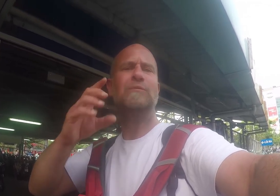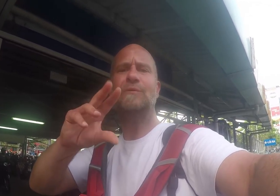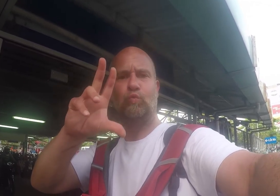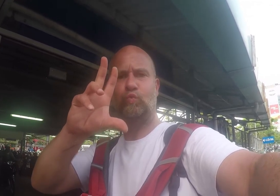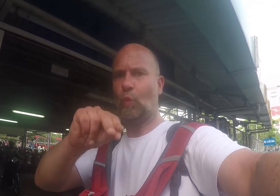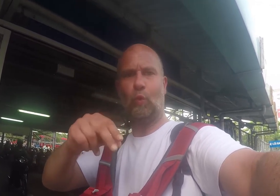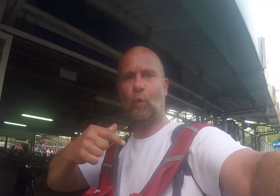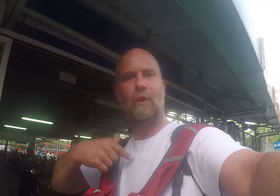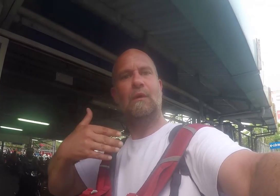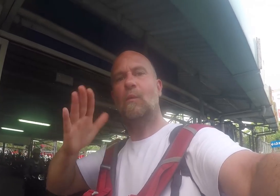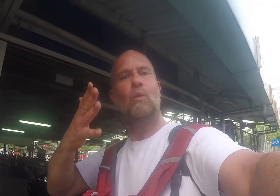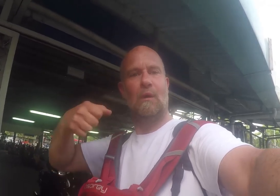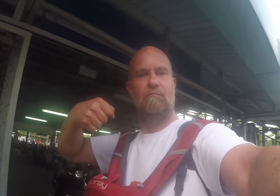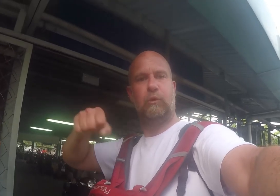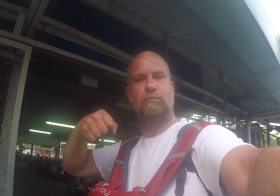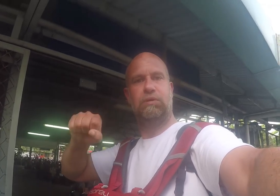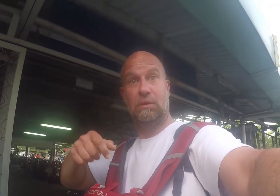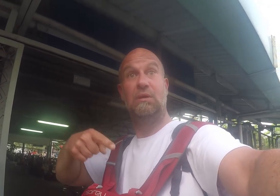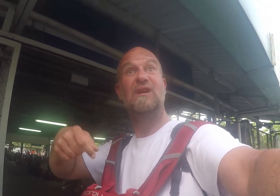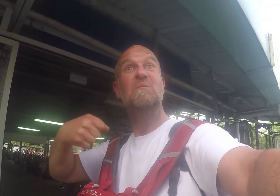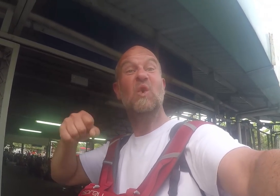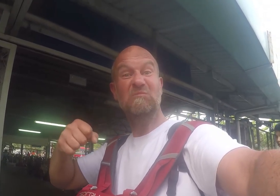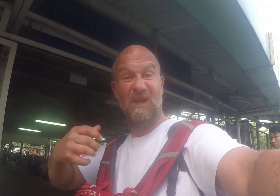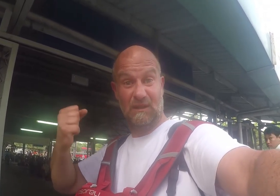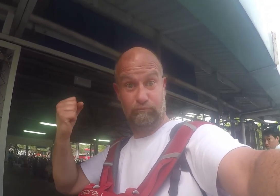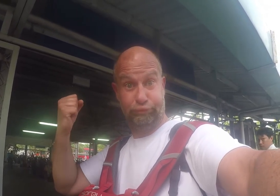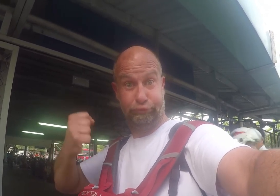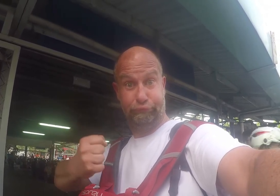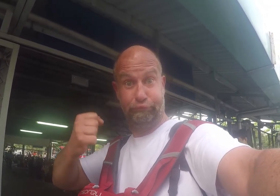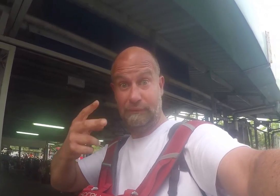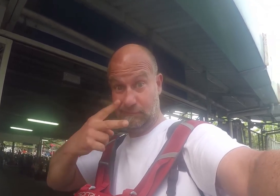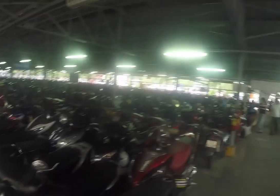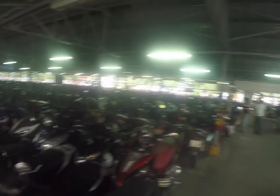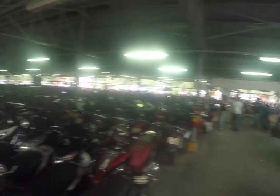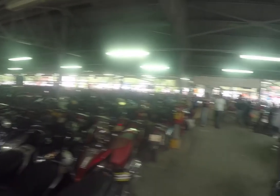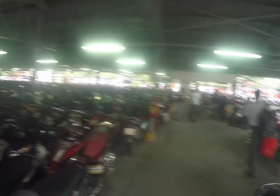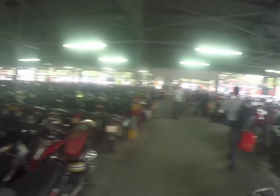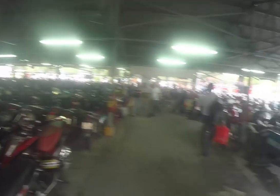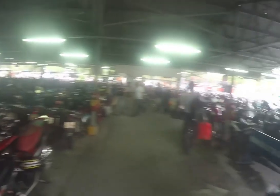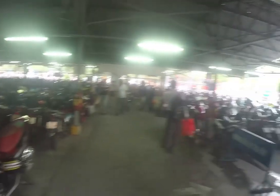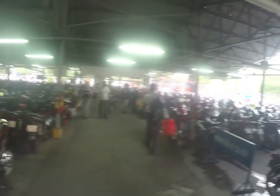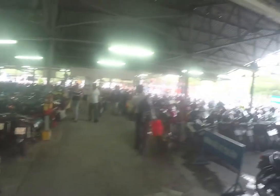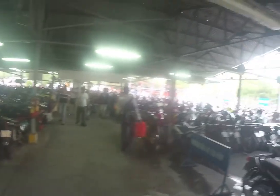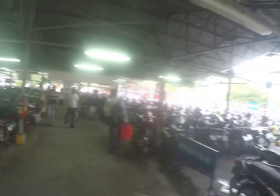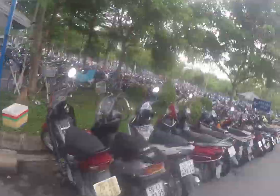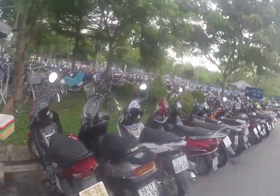Taxi, nehme ich den Bus? Nein, ich nehme ein Motorrad. Ich bin hier richtig im Motorradparadies. Seht!